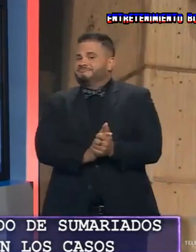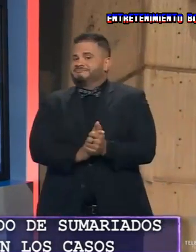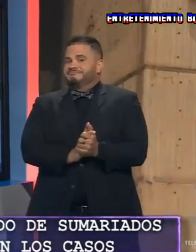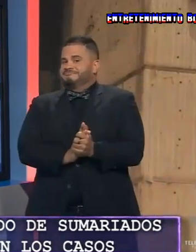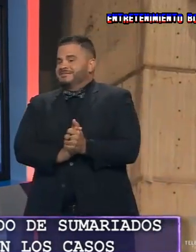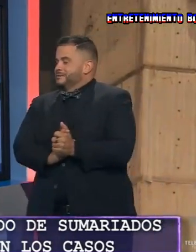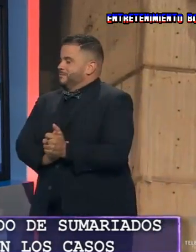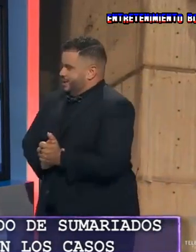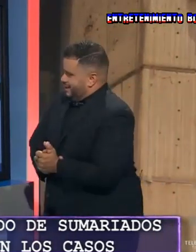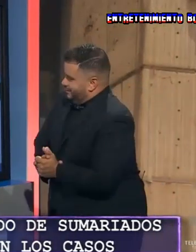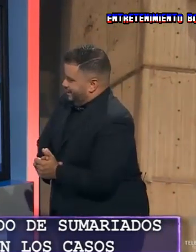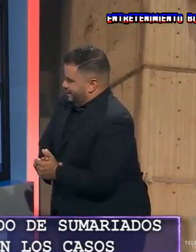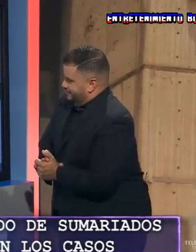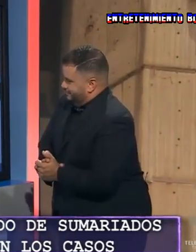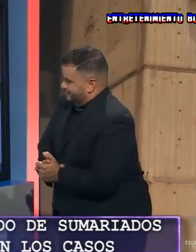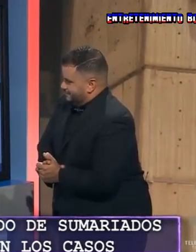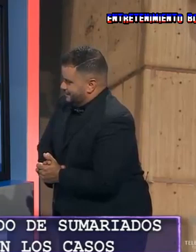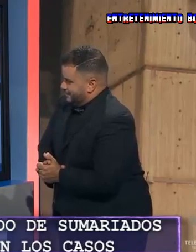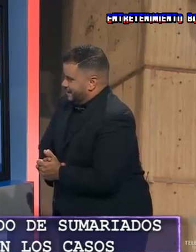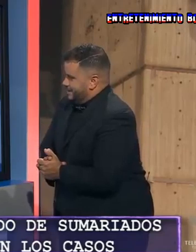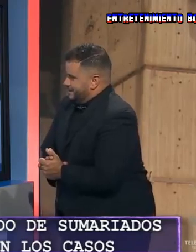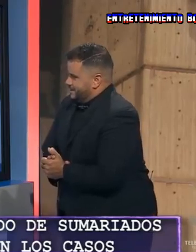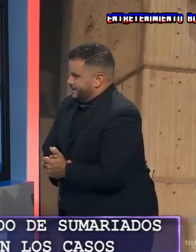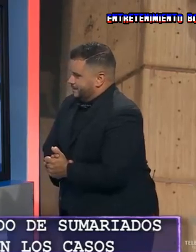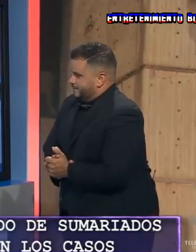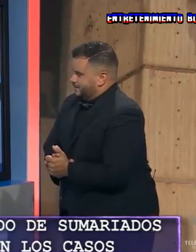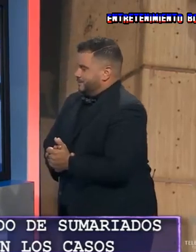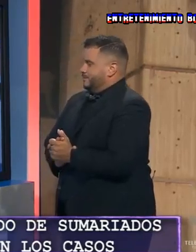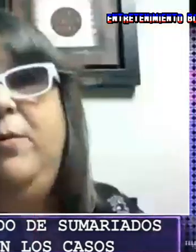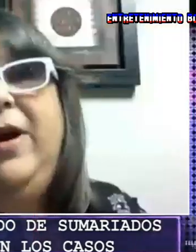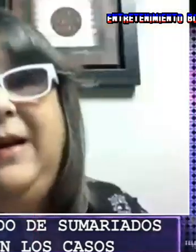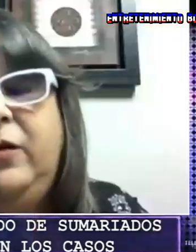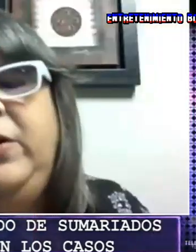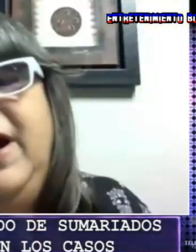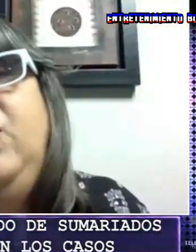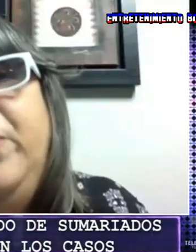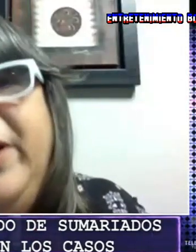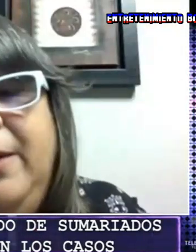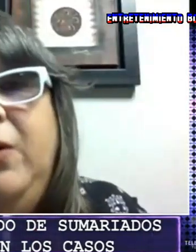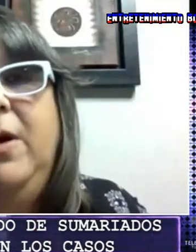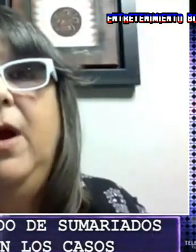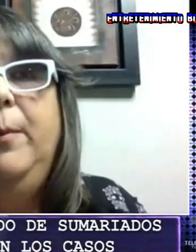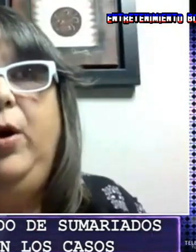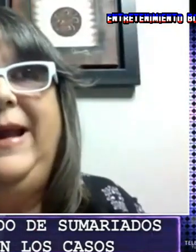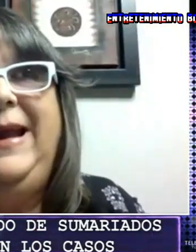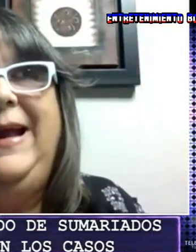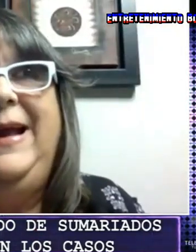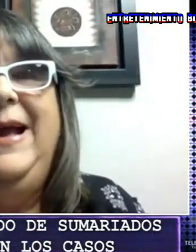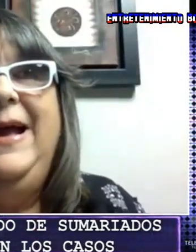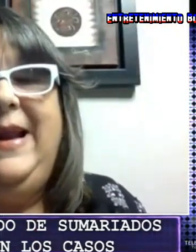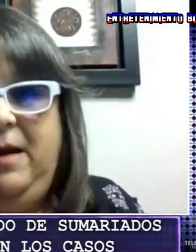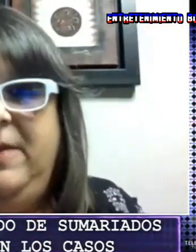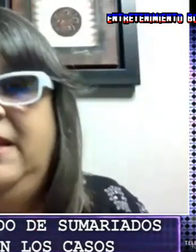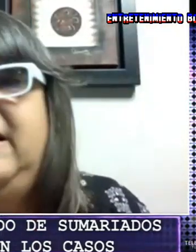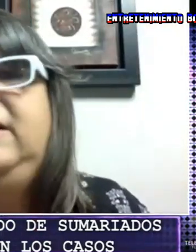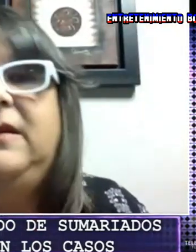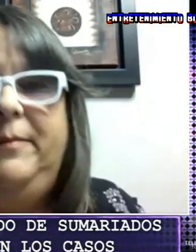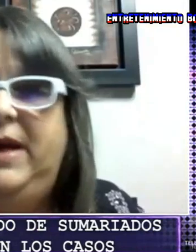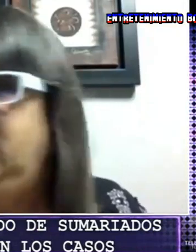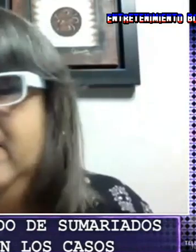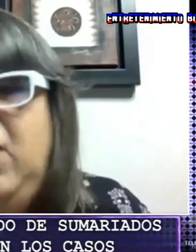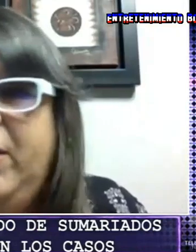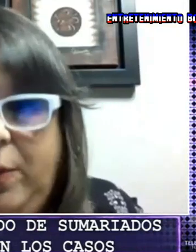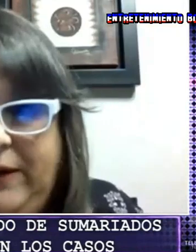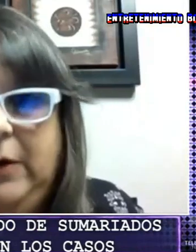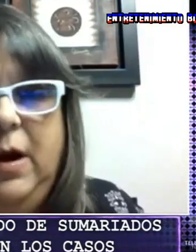nada. Muchas gracias, fiscal. Estamos esperando ahora mismo una decisión, eso mismo, que el caso llegue al Supremo, porque realmente